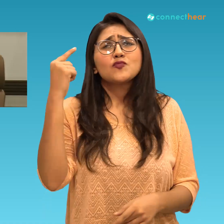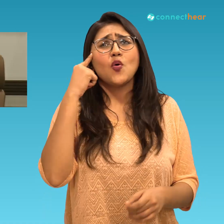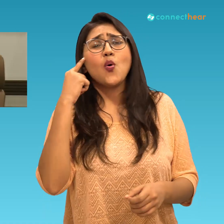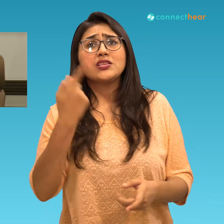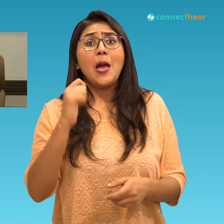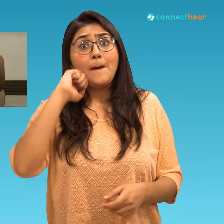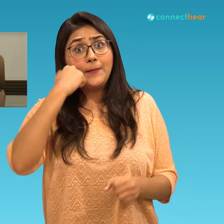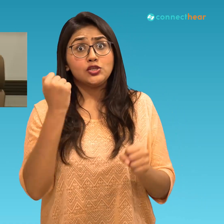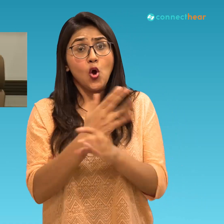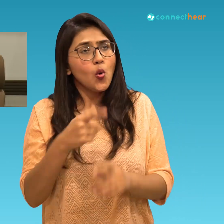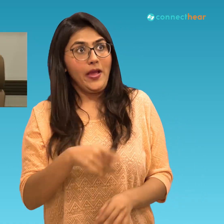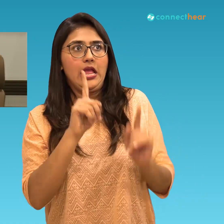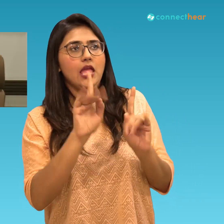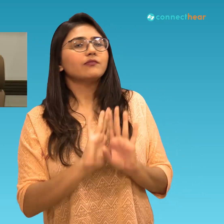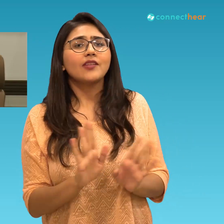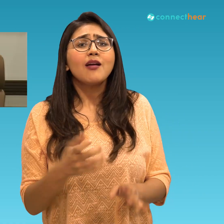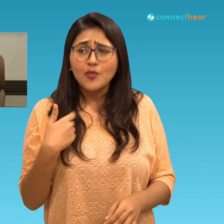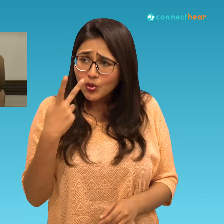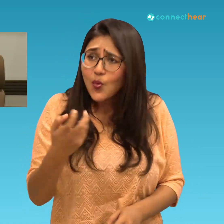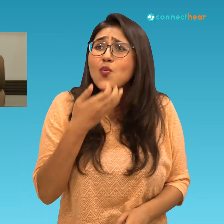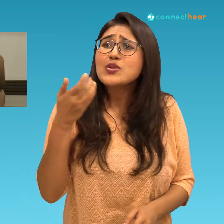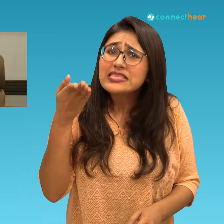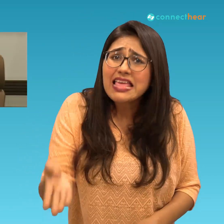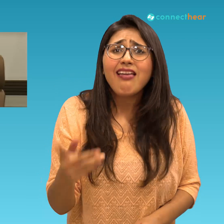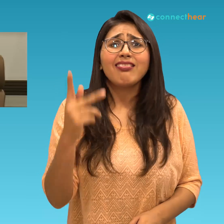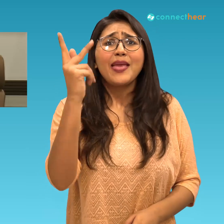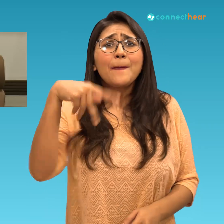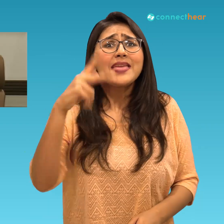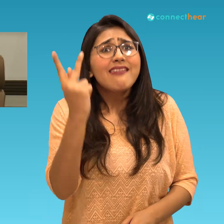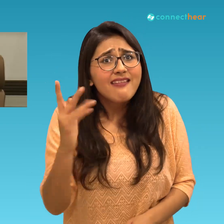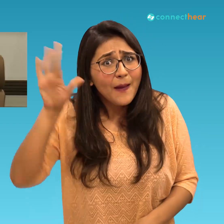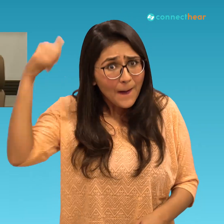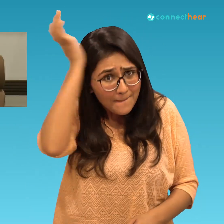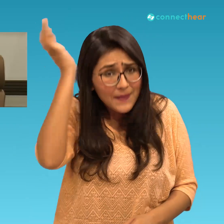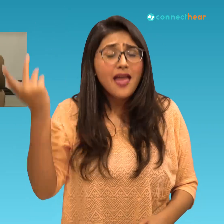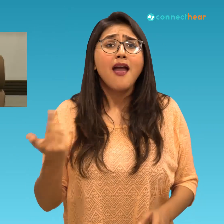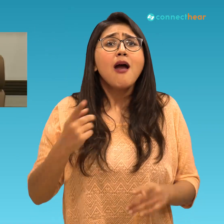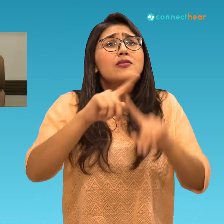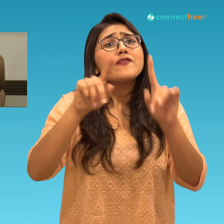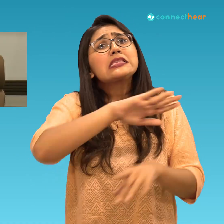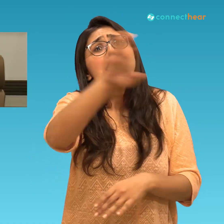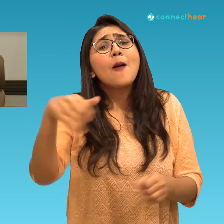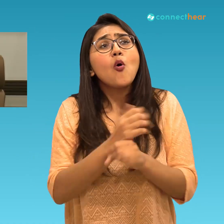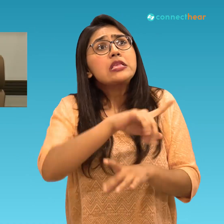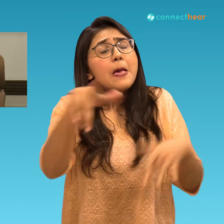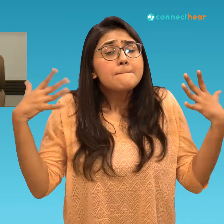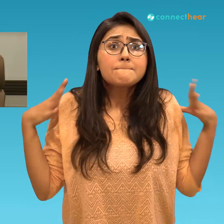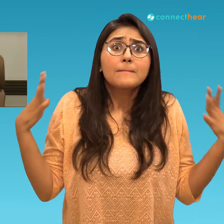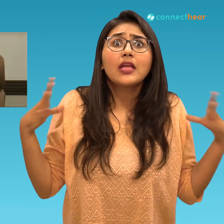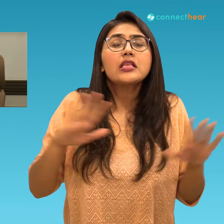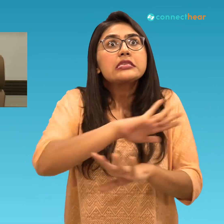नहीं कि पंजाब हुकूमत, मैं कहूँगी सिंध हुकूमत ने, खैबर पख्तूनख्वा ने, बलूचिस्तान ने, ओवर एंड अबव आई थिंक